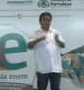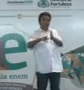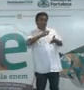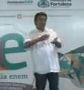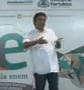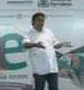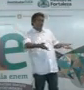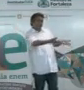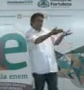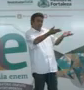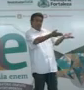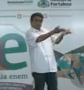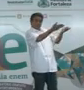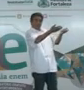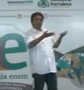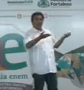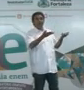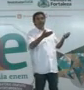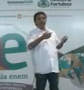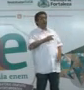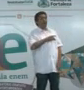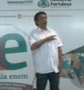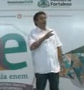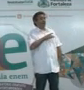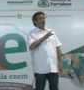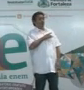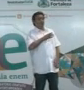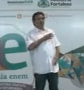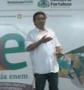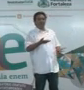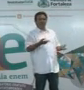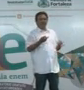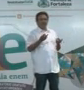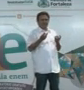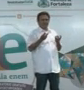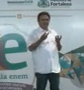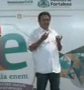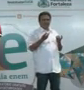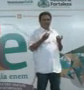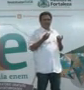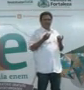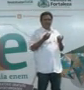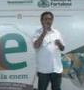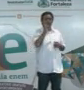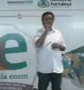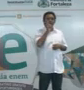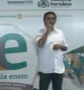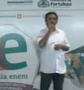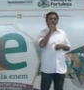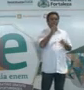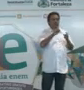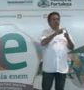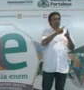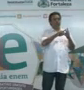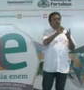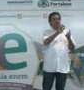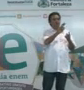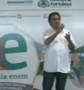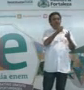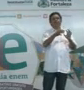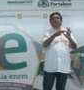grupo a desenvolver o programa nuclear e agora estão com medo. Percebe? Então os Estados Unidos e Irã eram muito